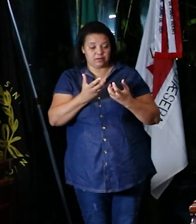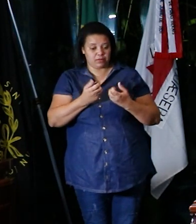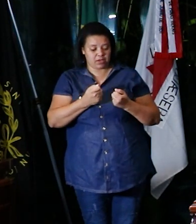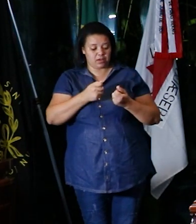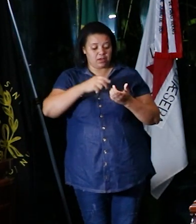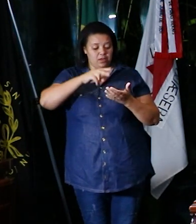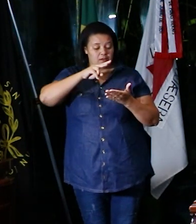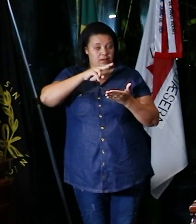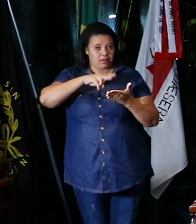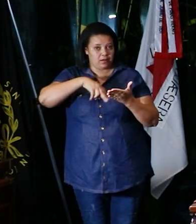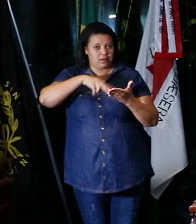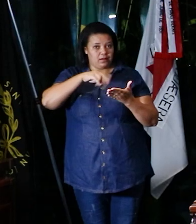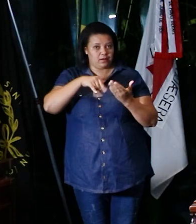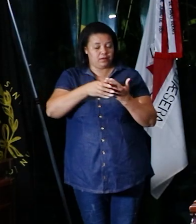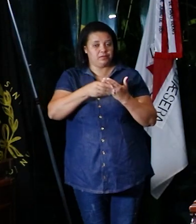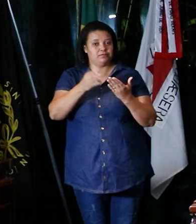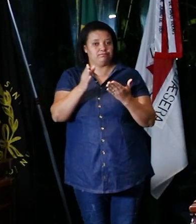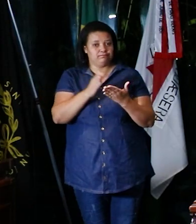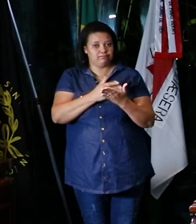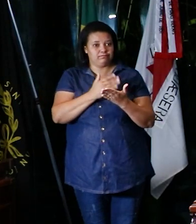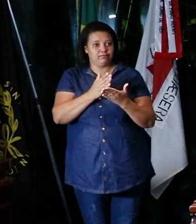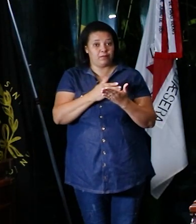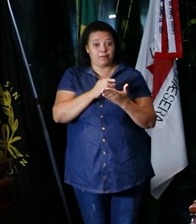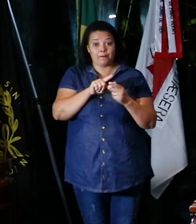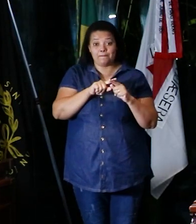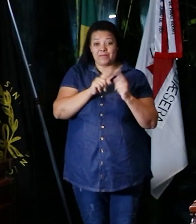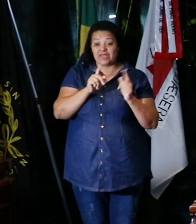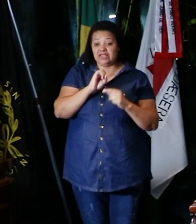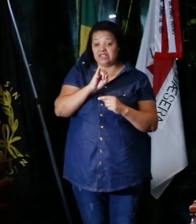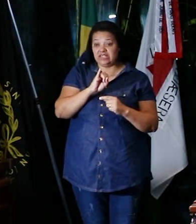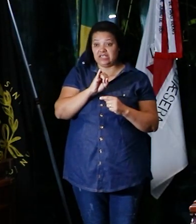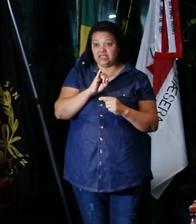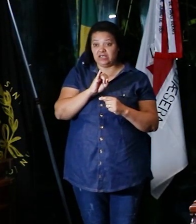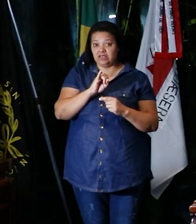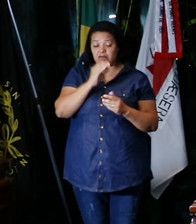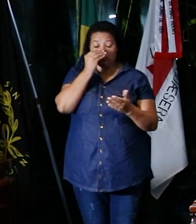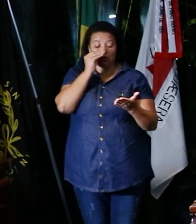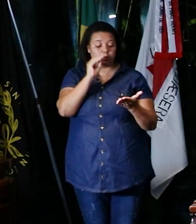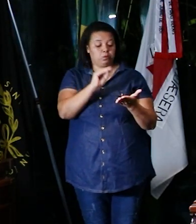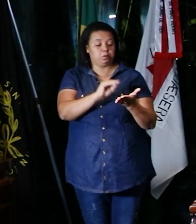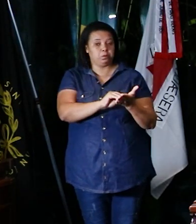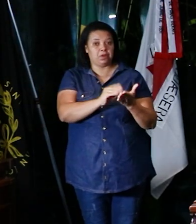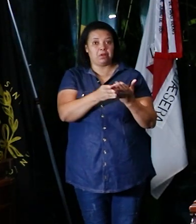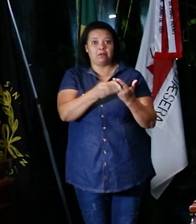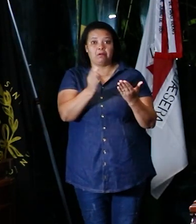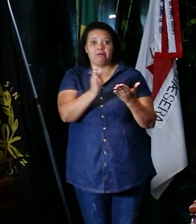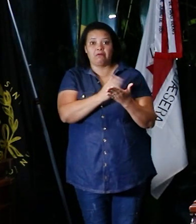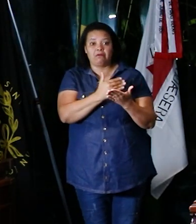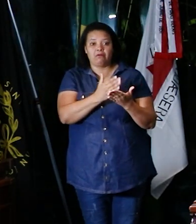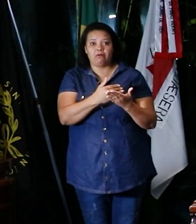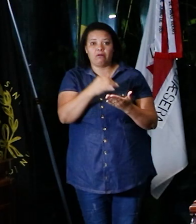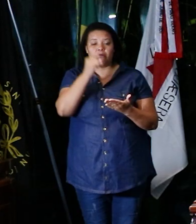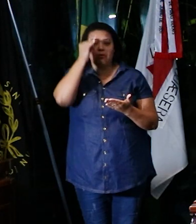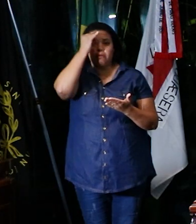e ler esse livro. Mas se o senhor não liga a mínima, foi besteira eu fazer